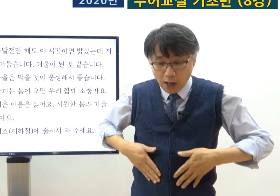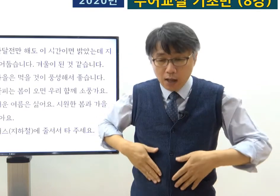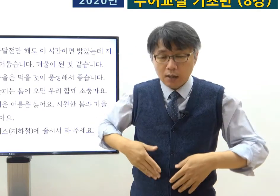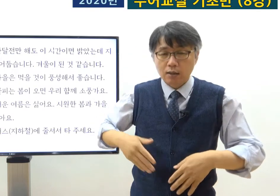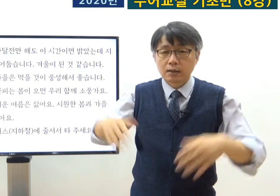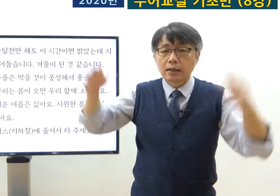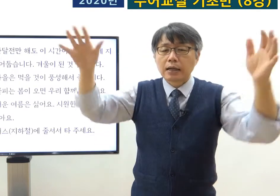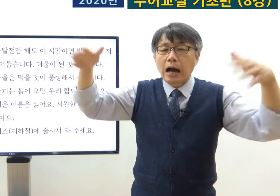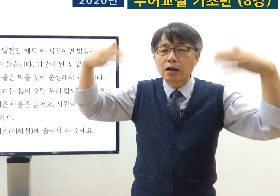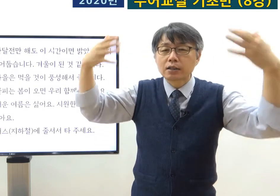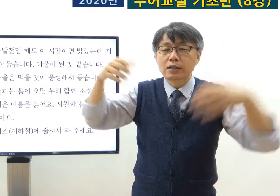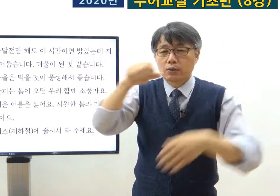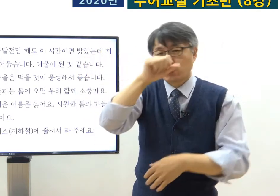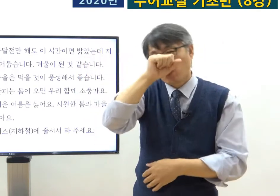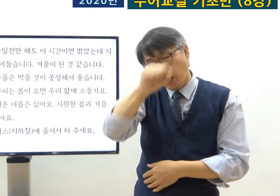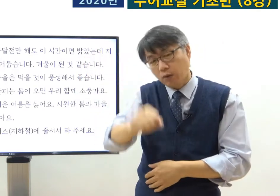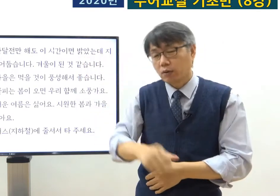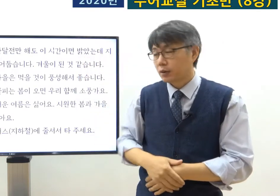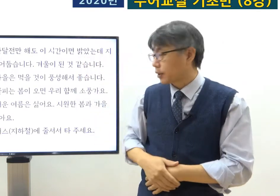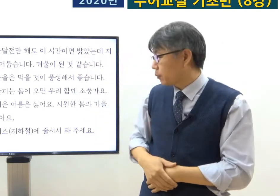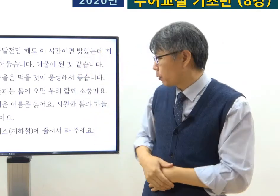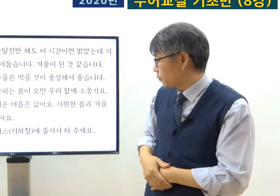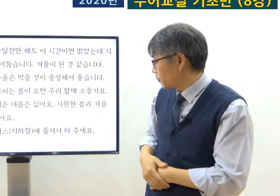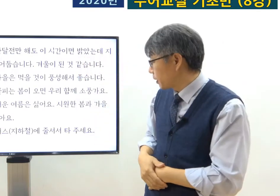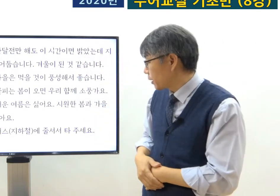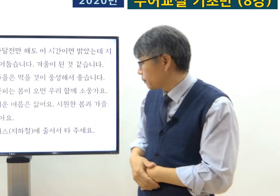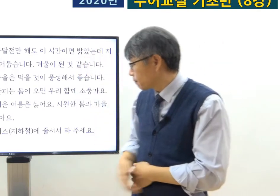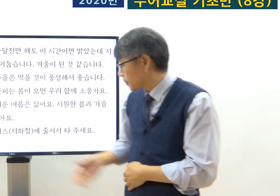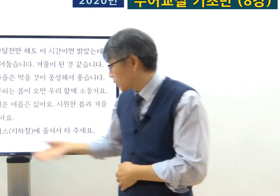봄과 가을이 좋아요. 이렇게 표현하면 됩니다. 그 다음에